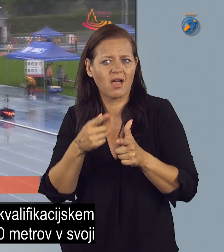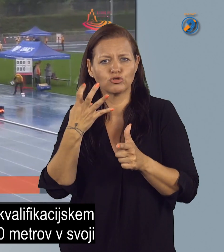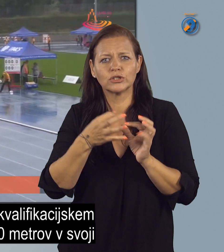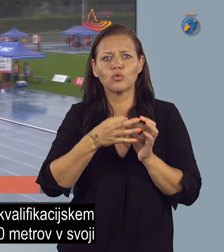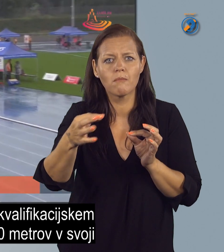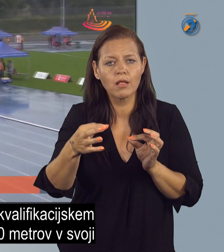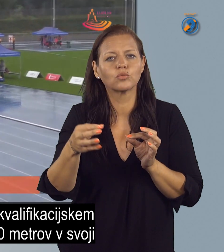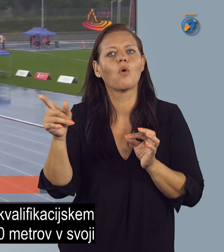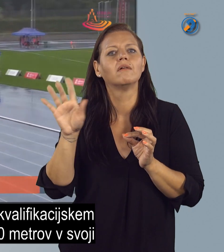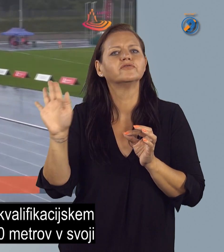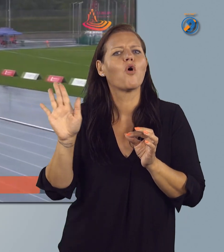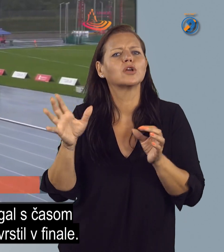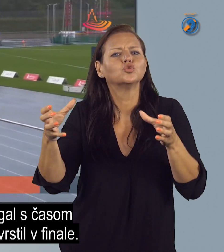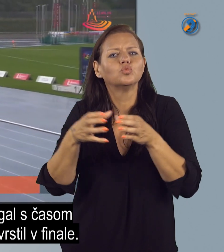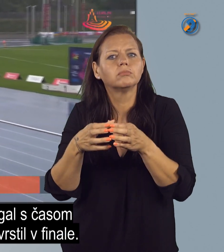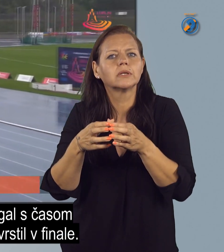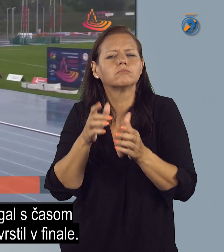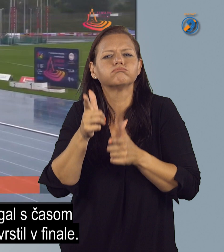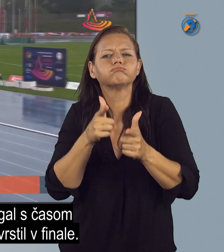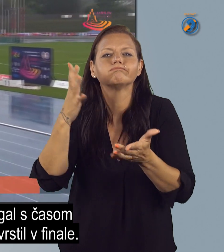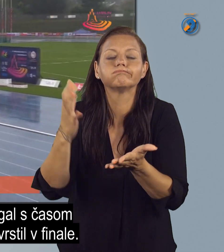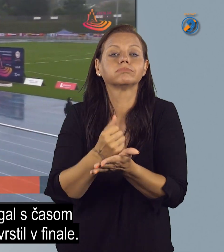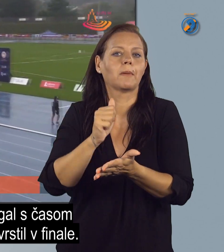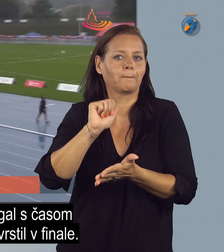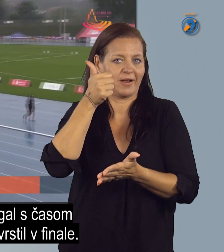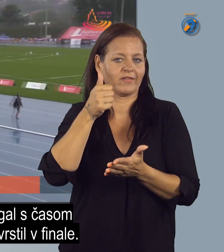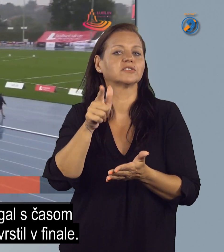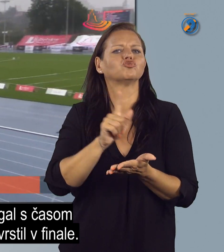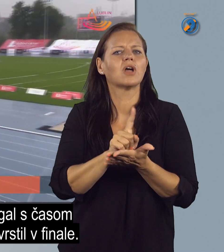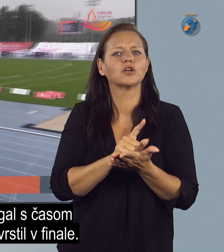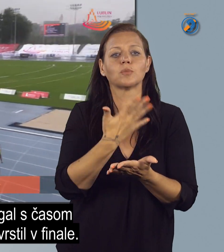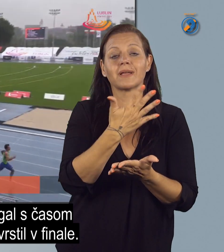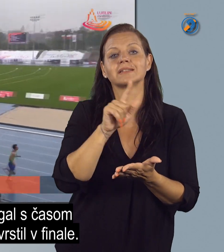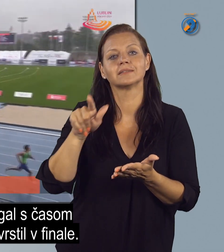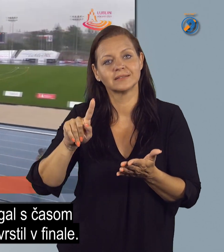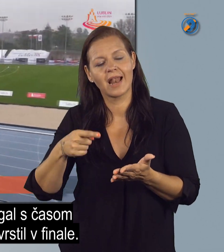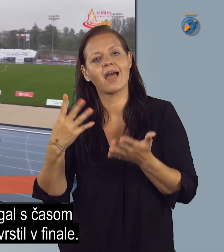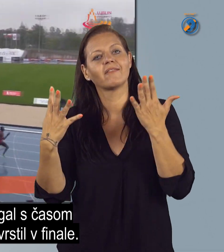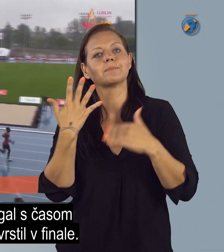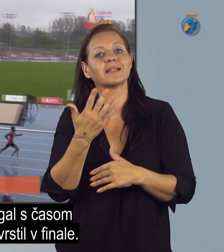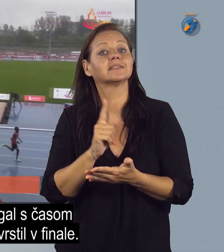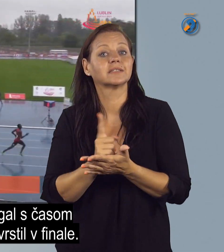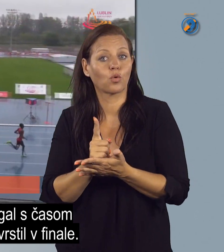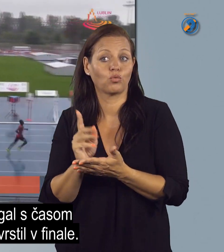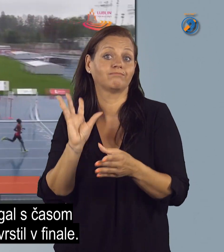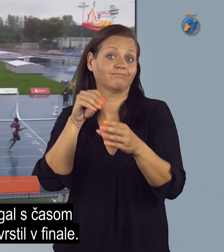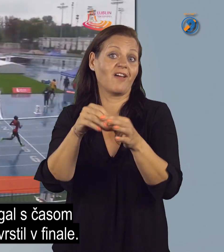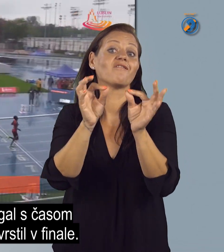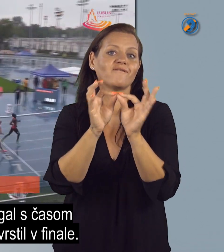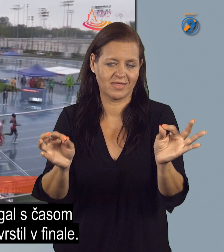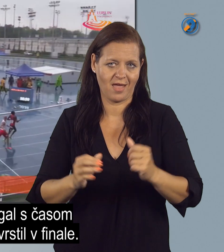400 metrov v svoji skupini zmagal s časom 50,59 in se uvrstil v finale.